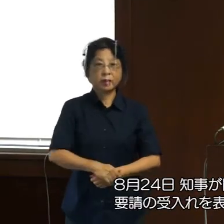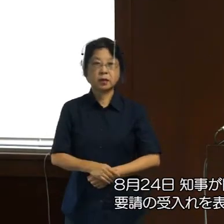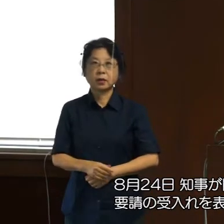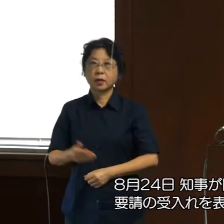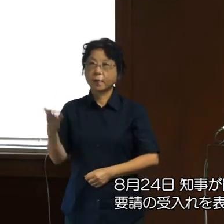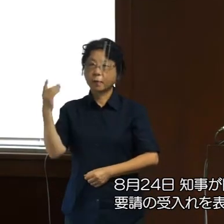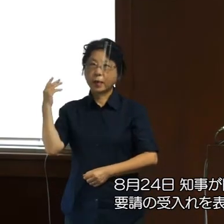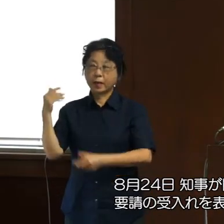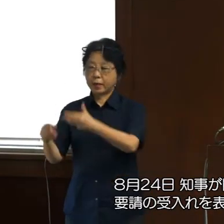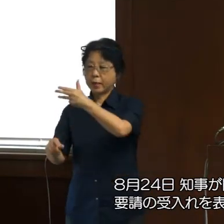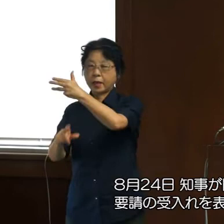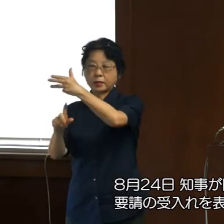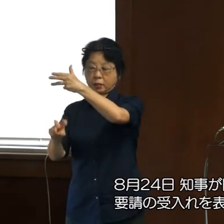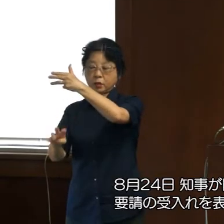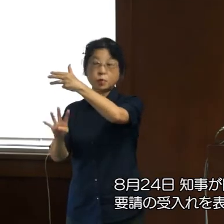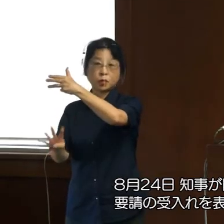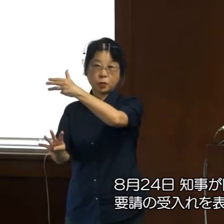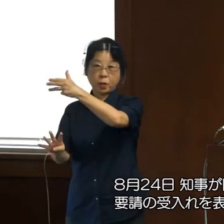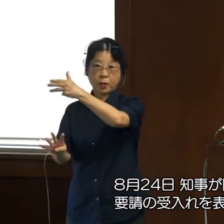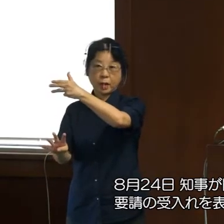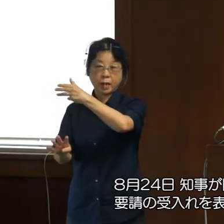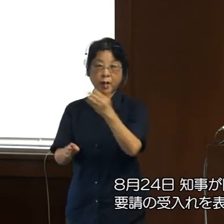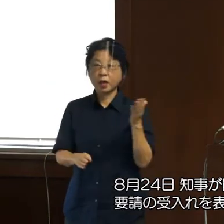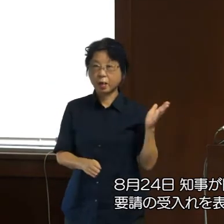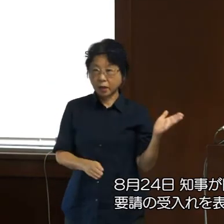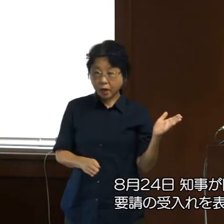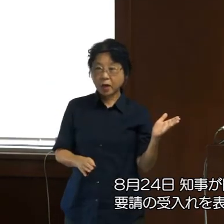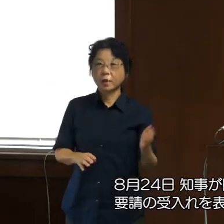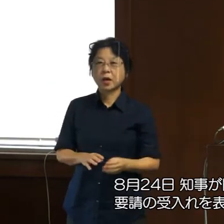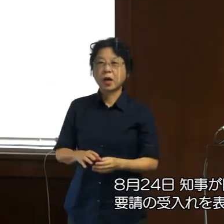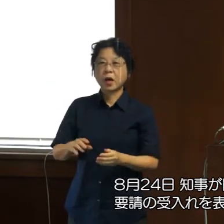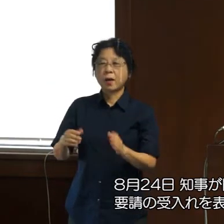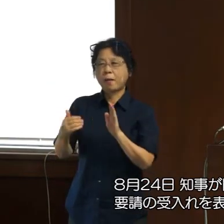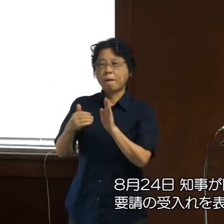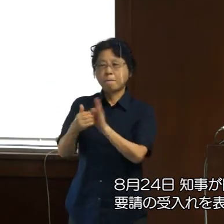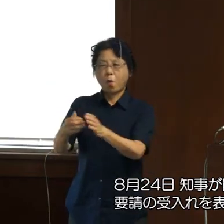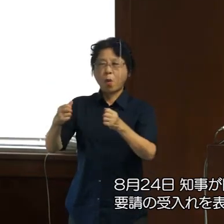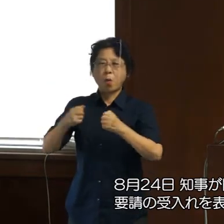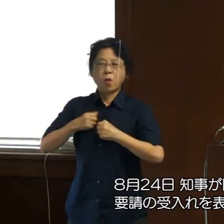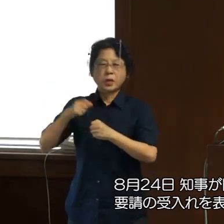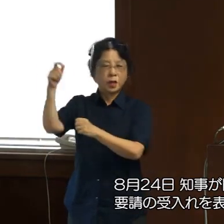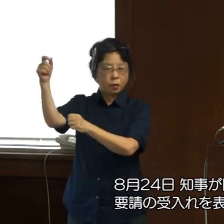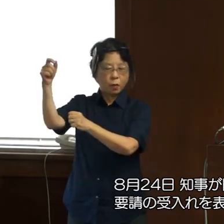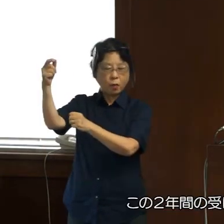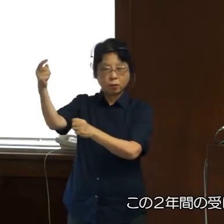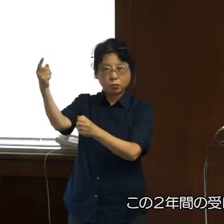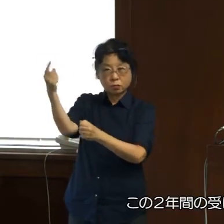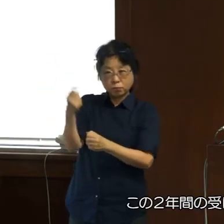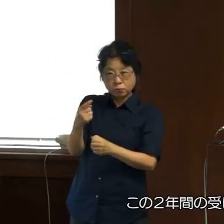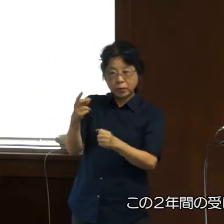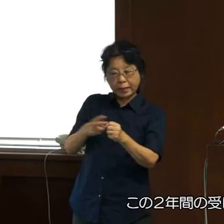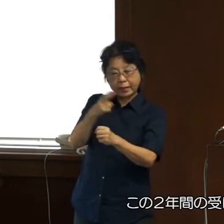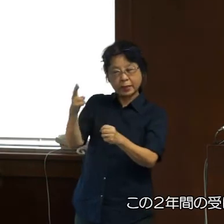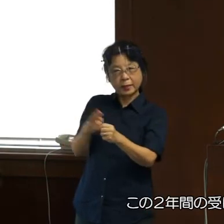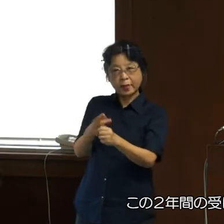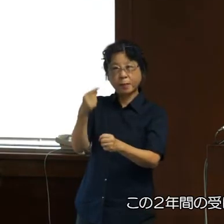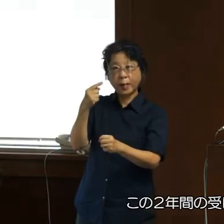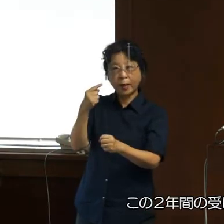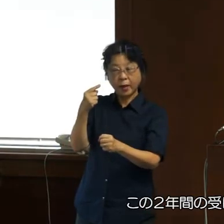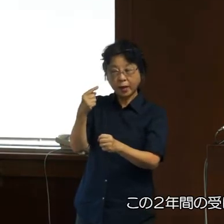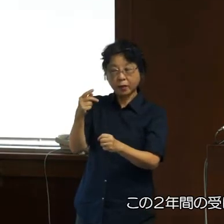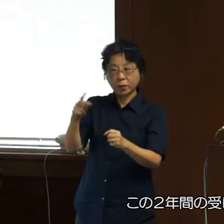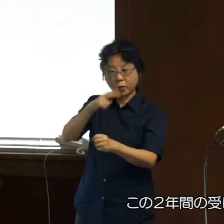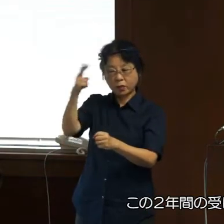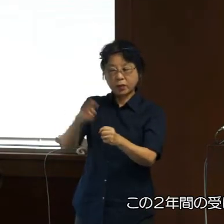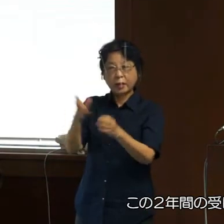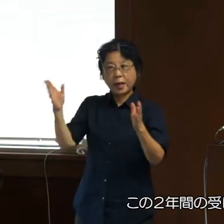月24日、知事が防衛省からの要請の受け入れを表明して2年が経ちました。この2年間のお